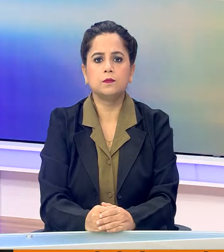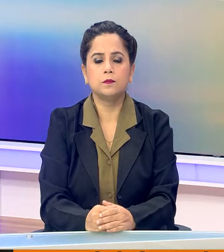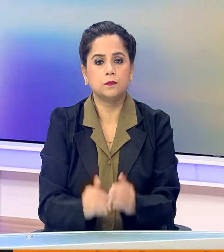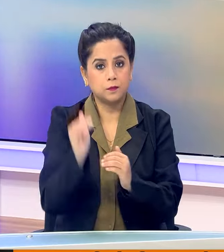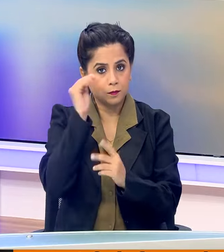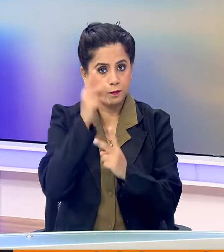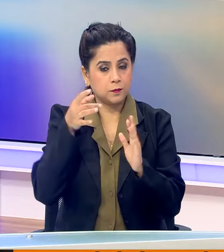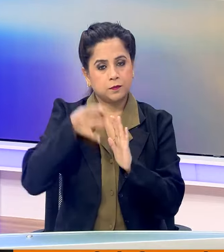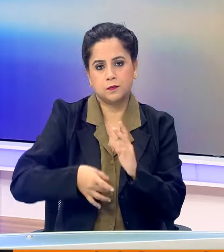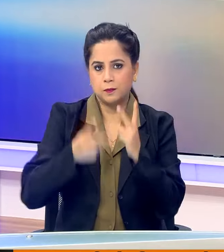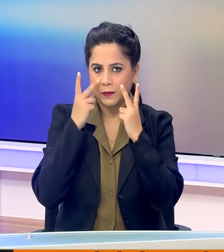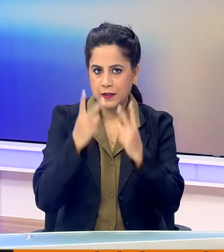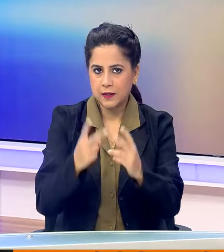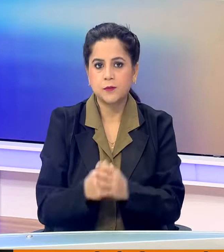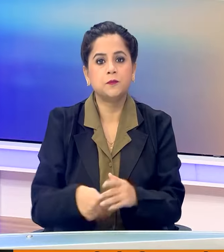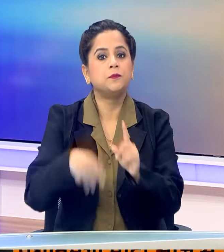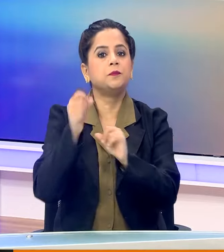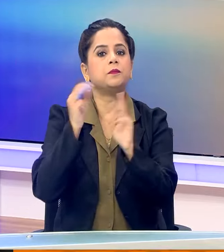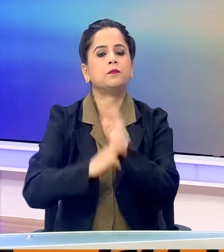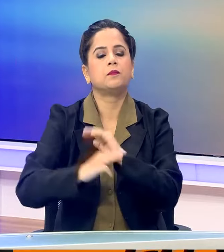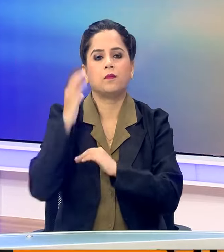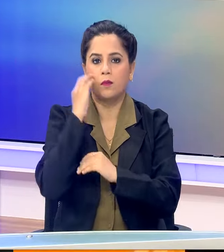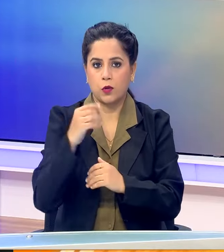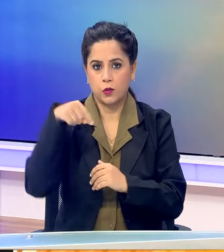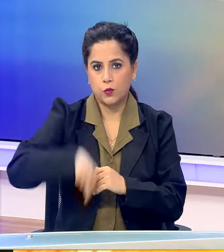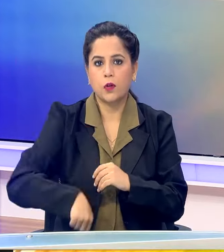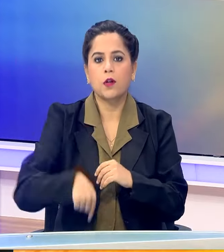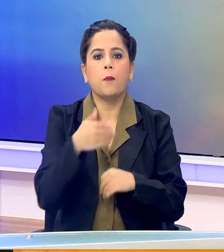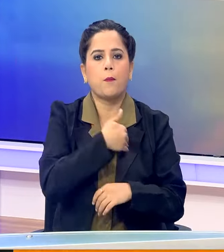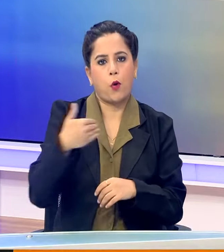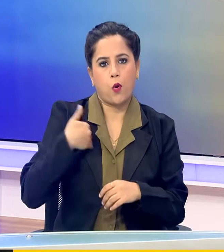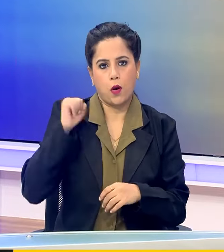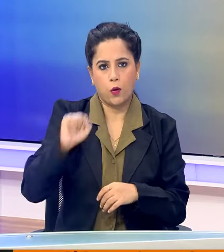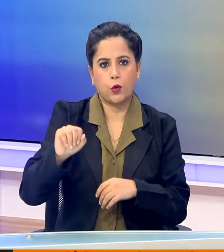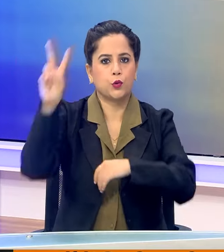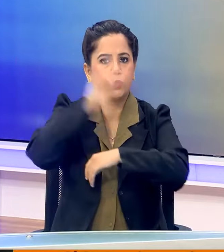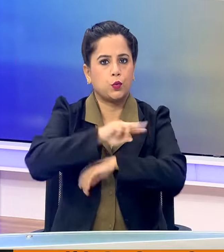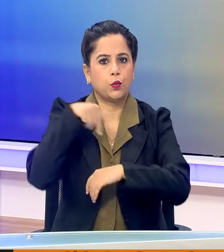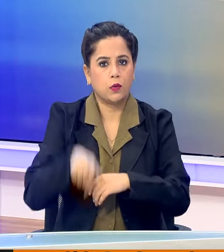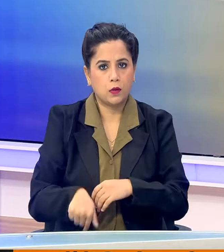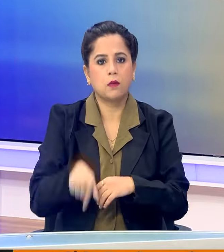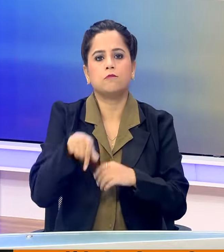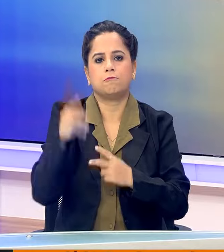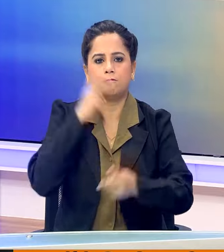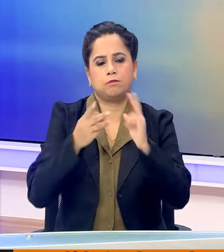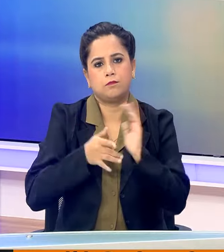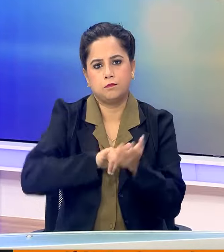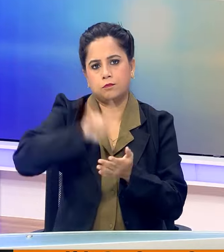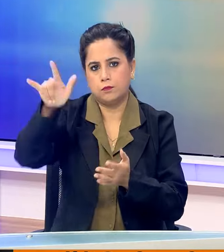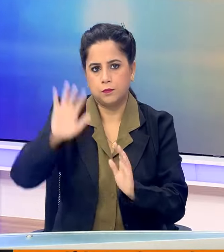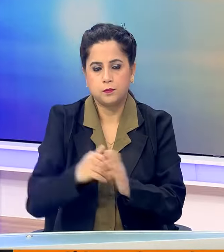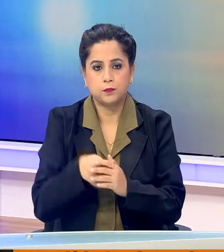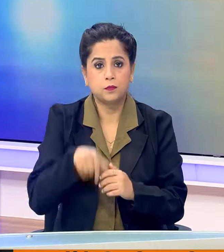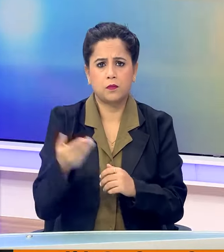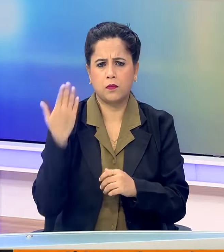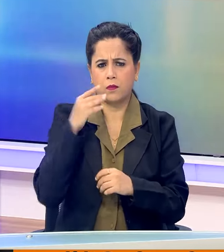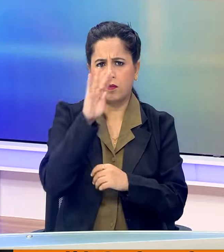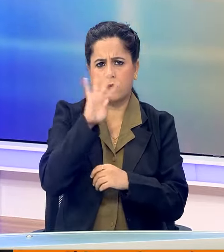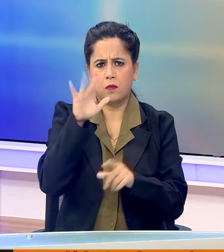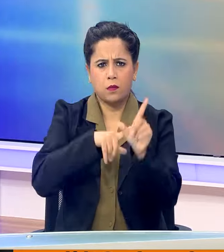अब खबरें विस्तार से प्रधानमंत्री नरेंद्र मोदी आज पोलैंड की दो दिवसीय राजकीय यात्रा पर रवाना होंगे यह पिछले